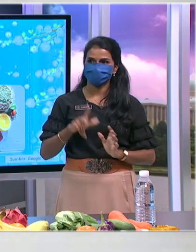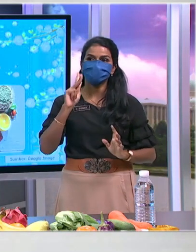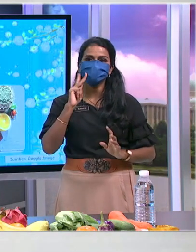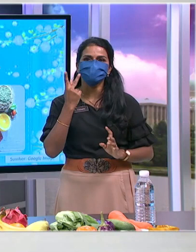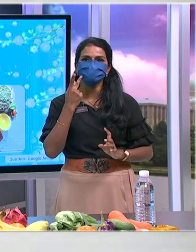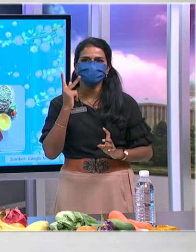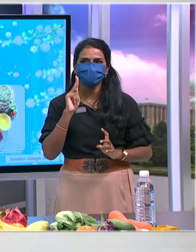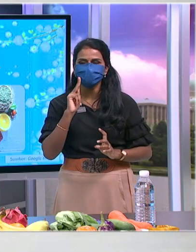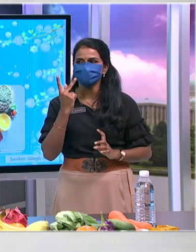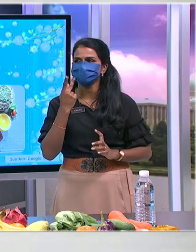Vegetable,